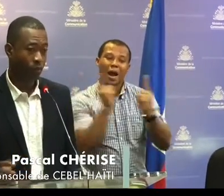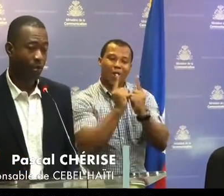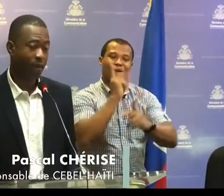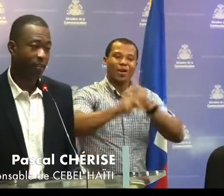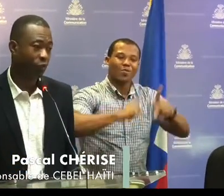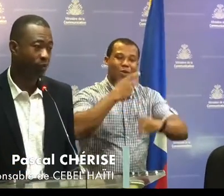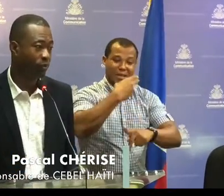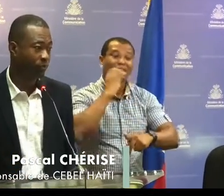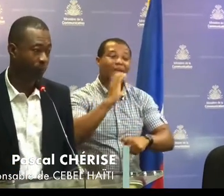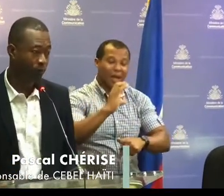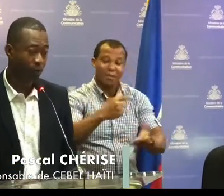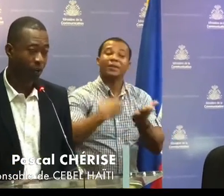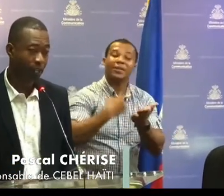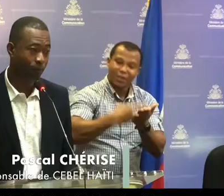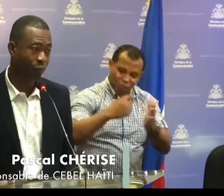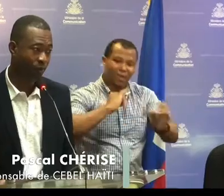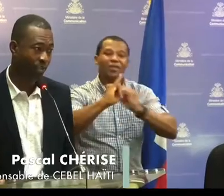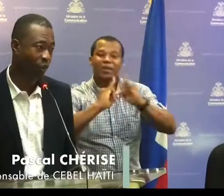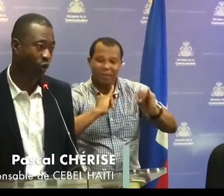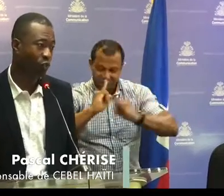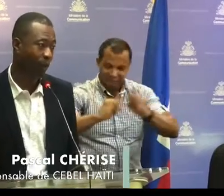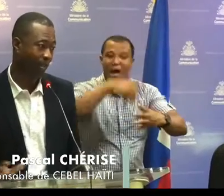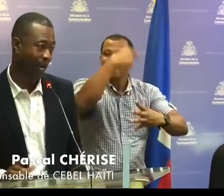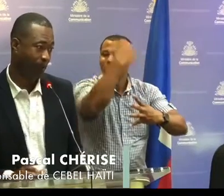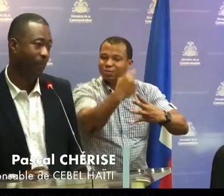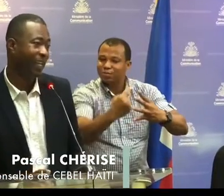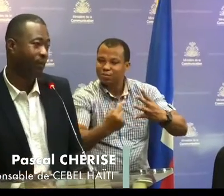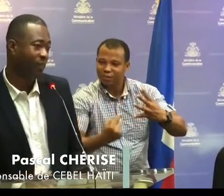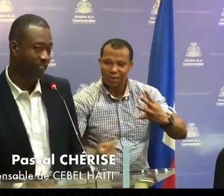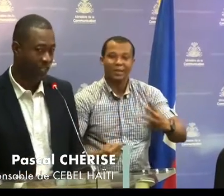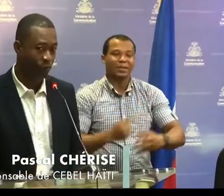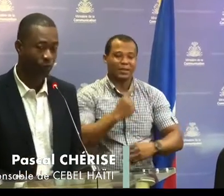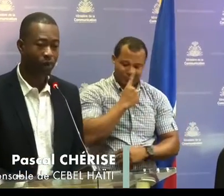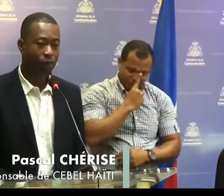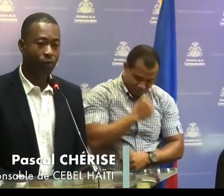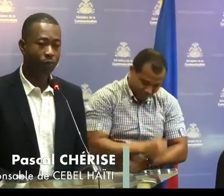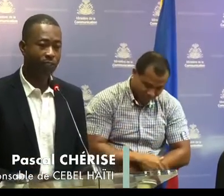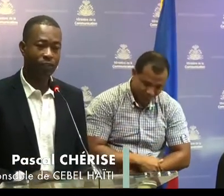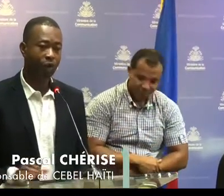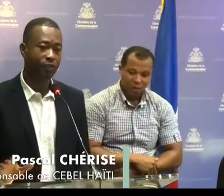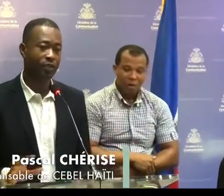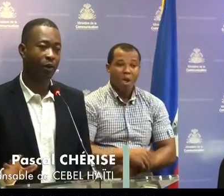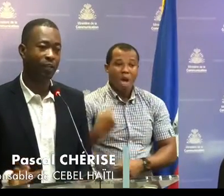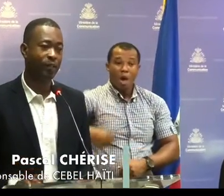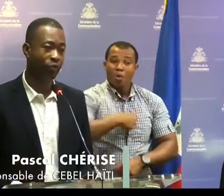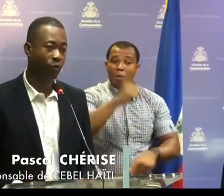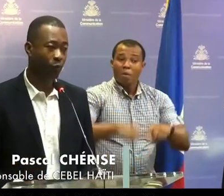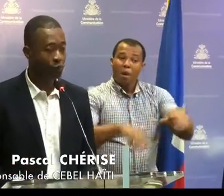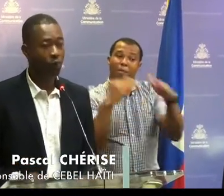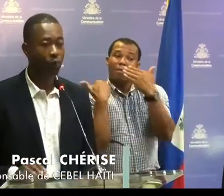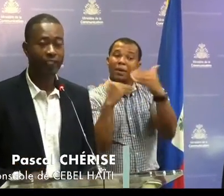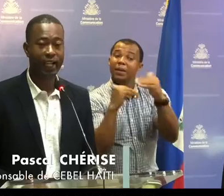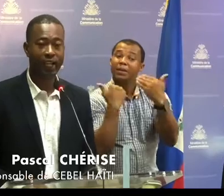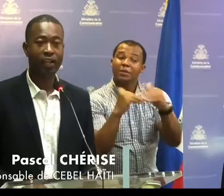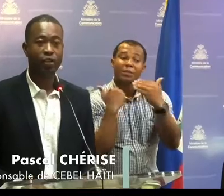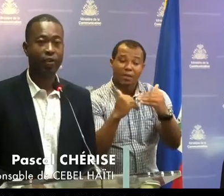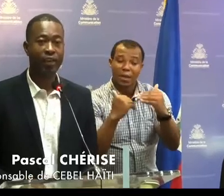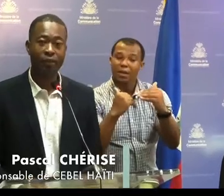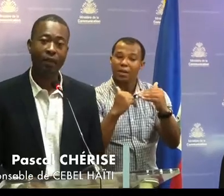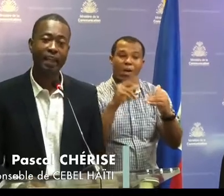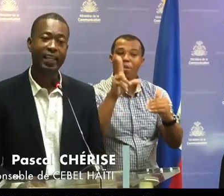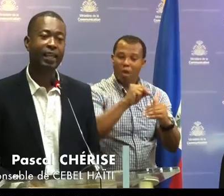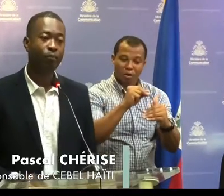Parce que quand même, entreprise, c'est pourvoyeur d'employés. Donc, nous pas capable de limiter yo, pour nous dire non, ce n'est pas un espace de promotion. Au contraire,